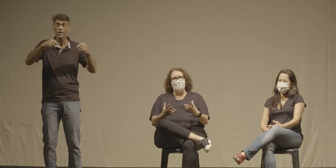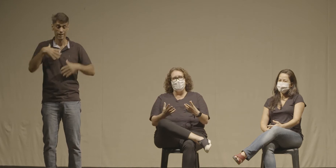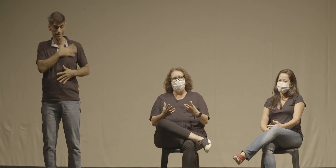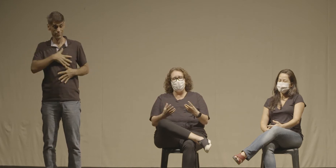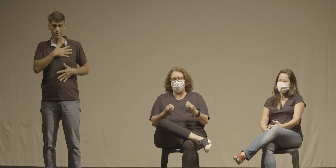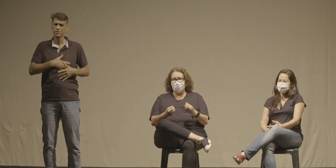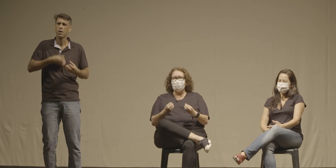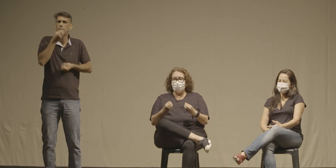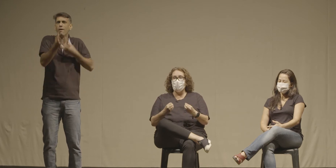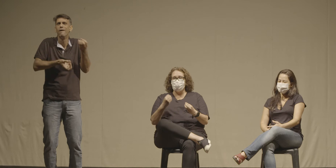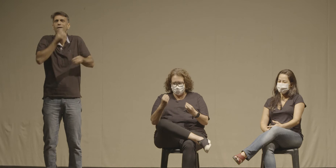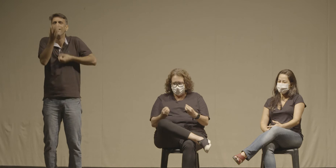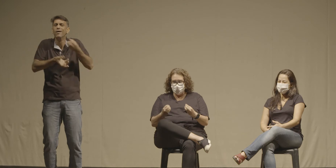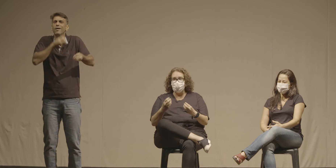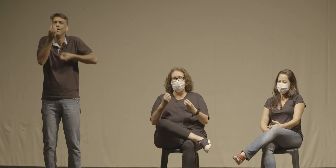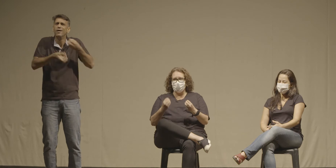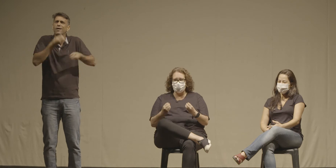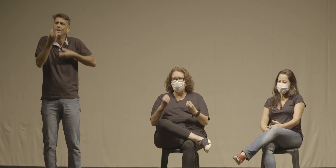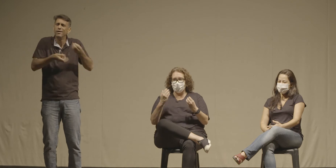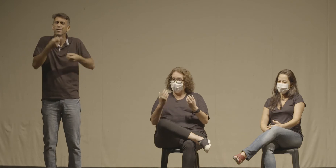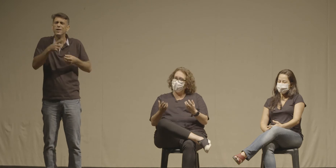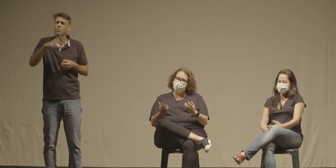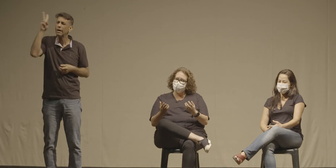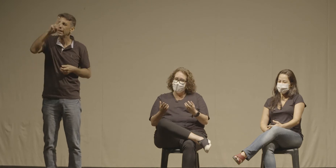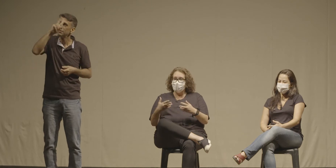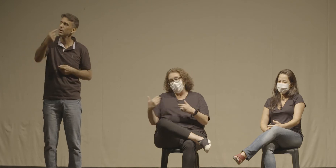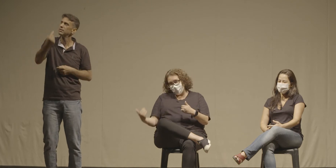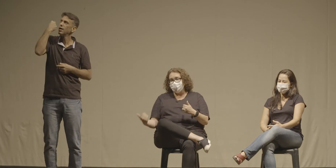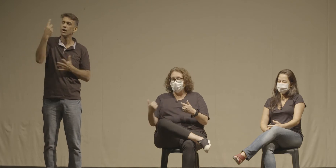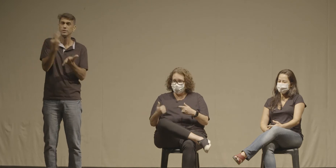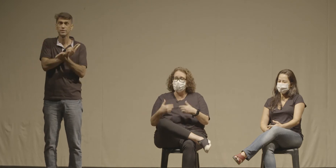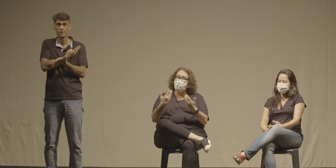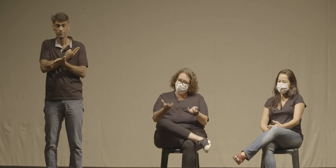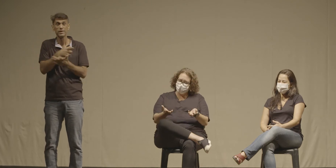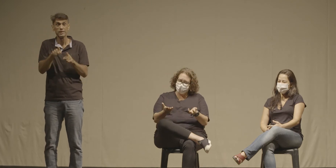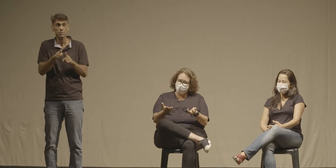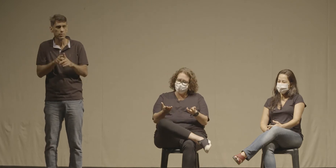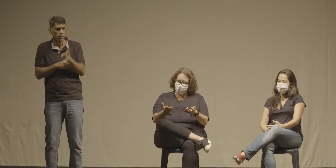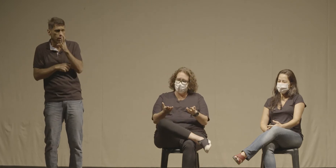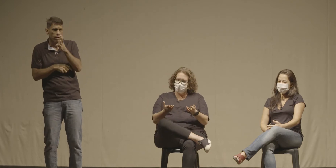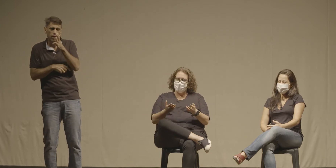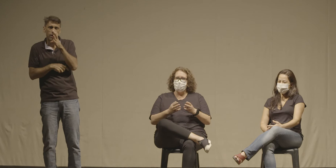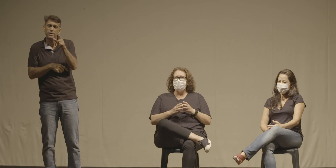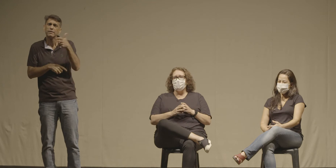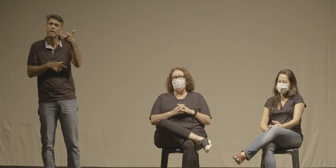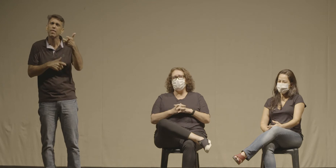mulheres por estarem ali contando e revivendo a história delas e alguém interessado em ouvi-las,